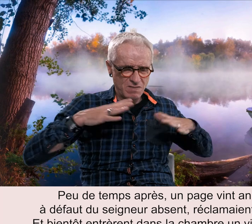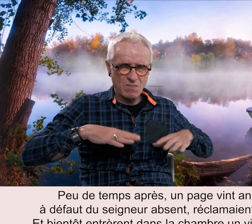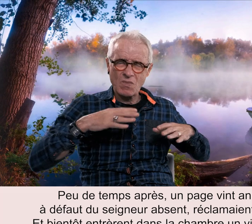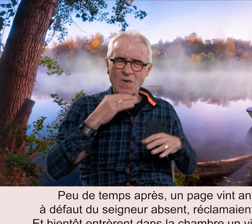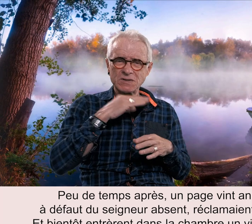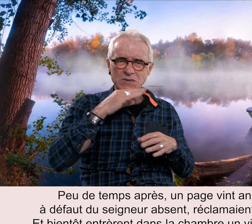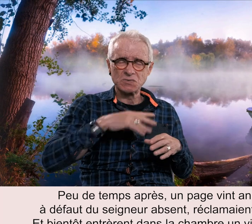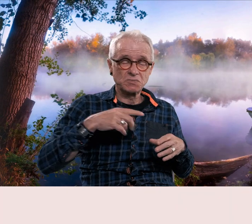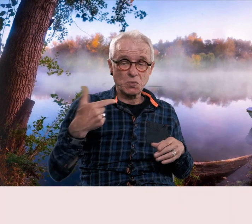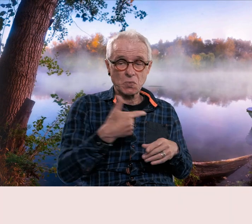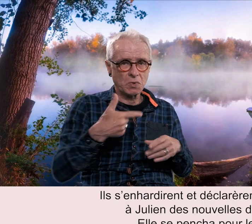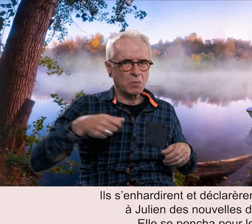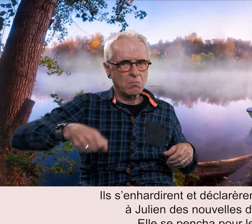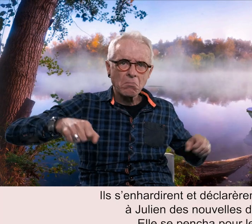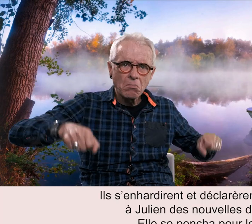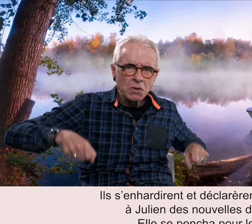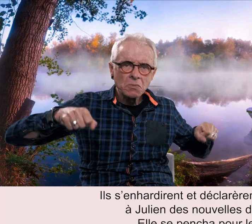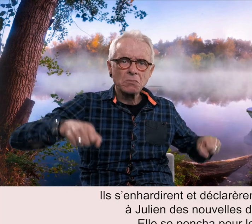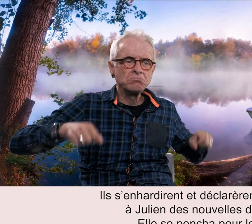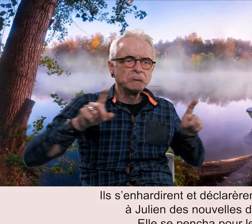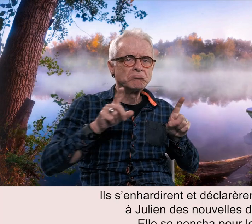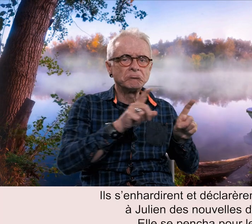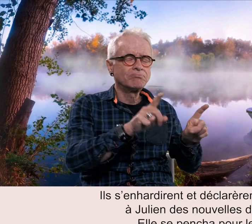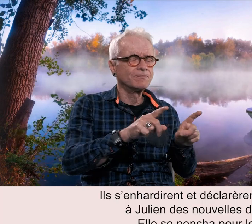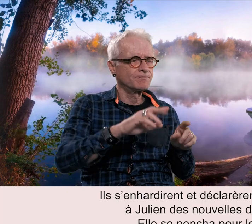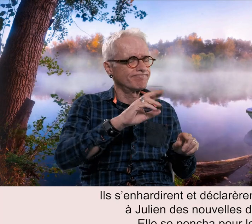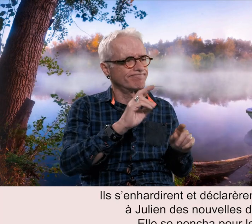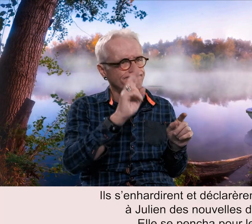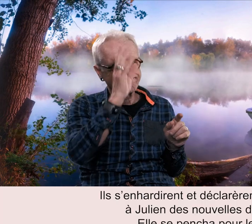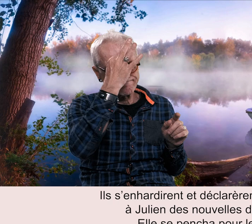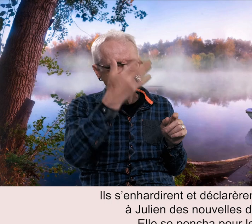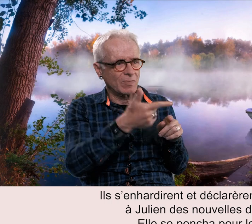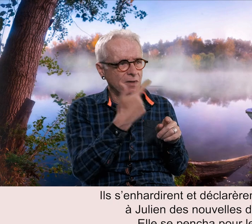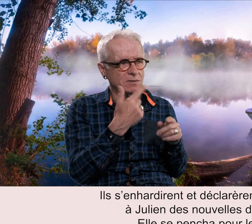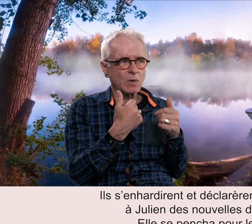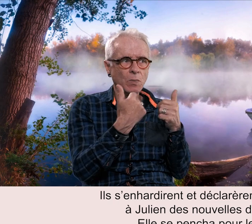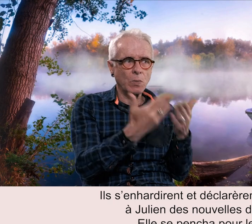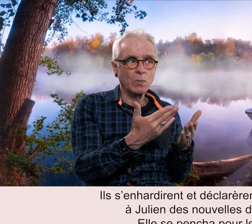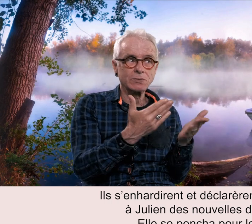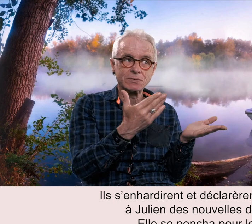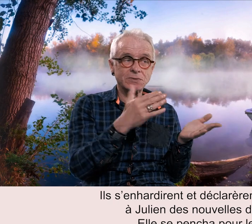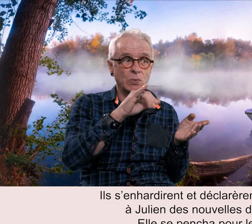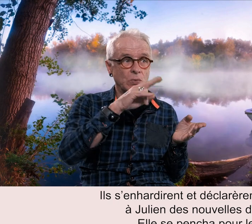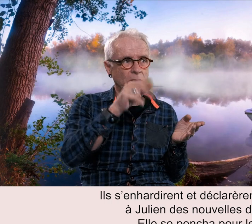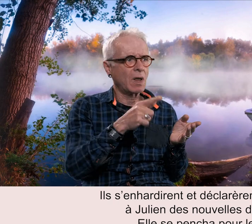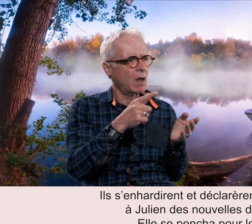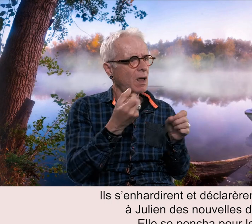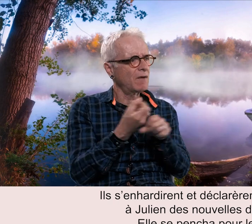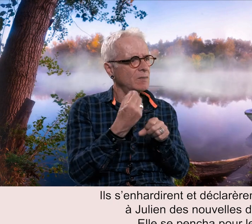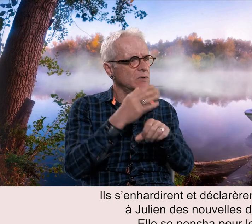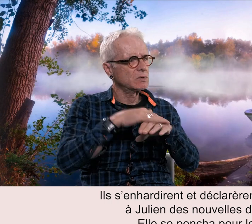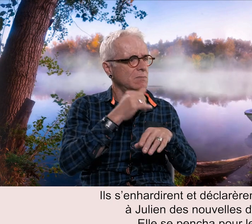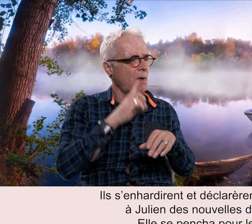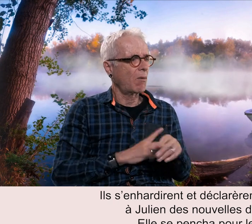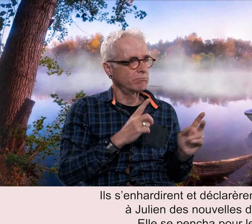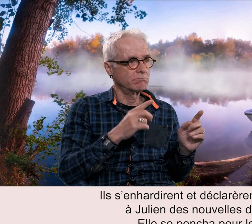chacun sur un bâton. Ils s'enhardirent et déclarèrent qu'ils apportaient à Julien des nouvelles de ses parents. Elle se pencha pour les